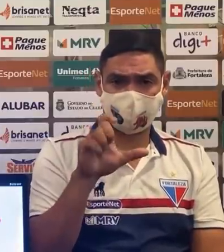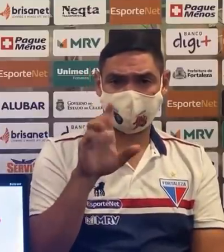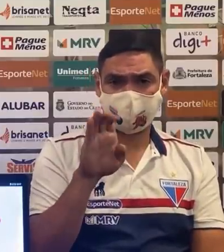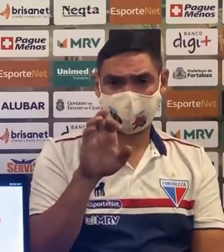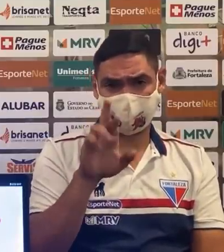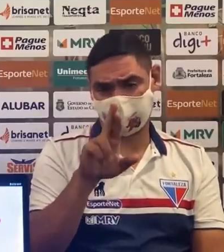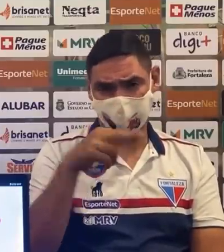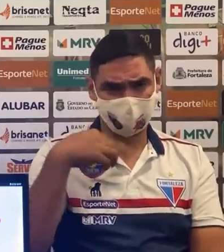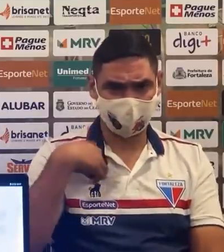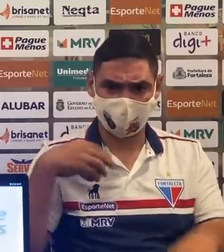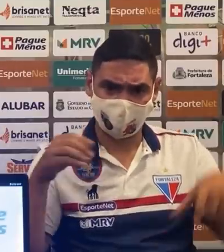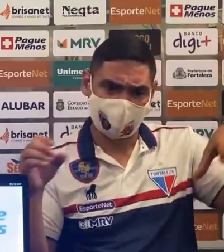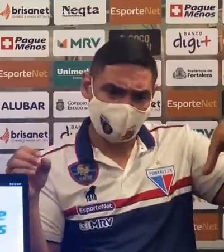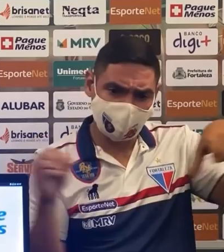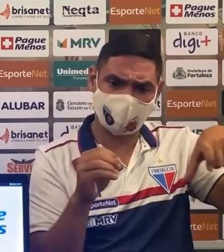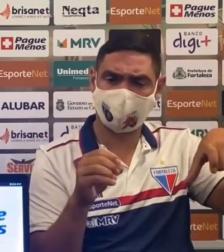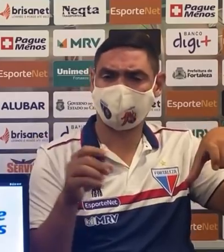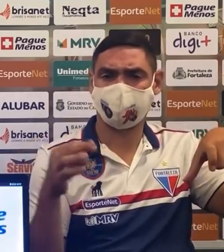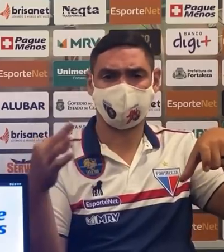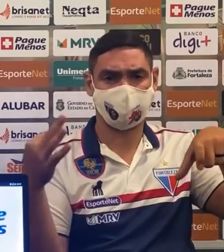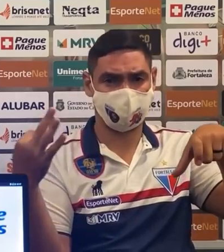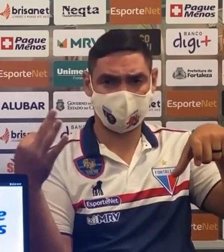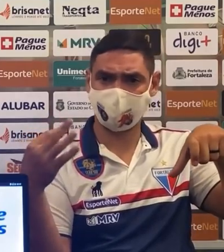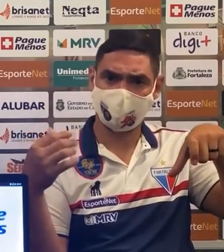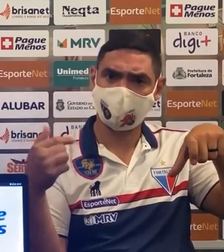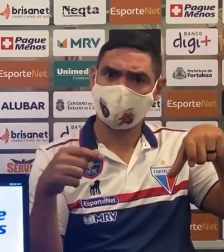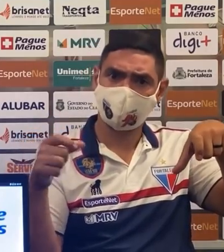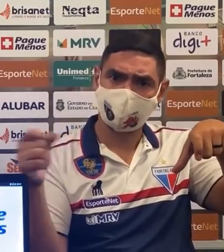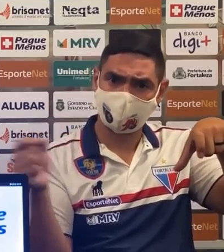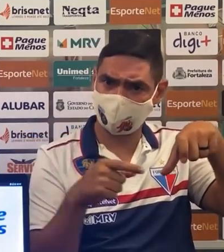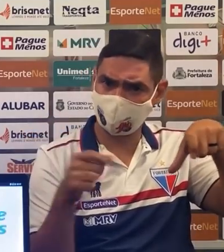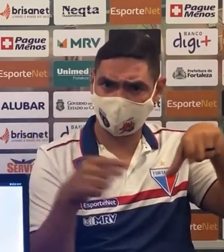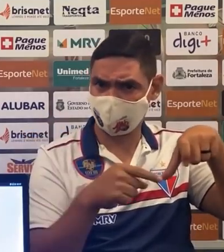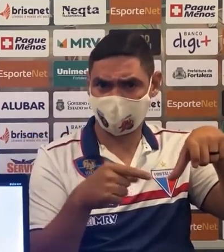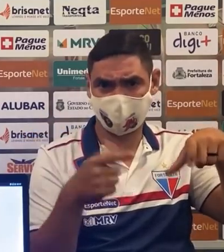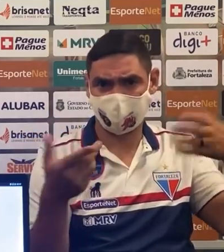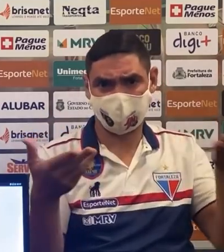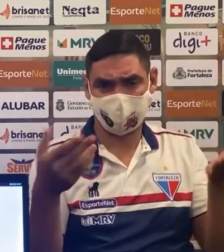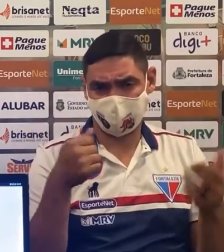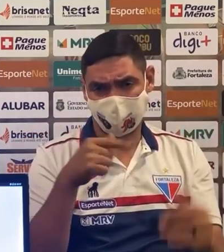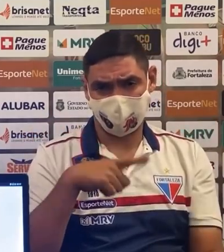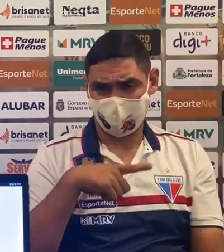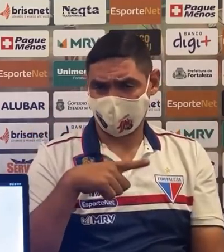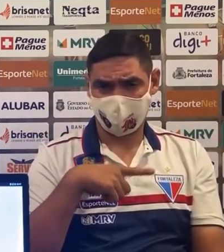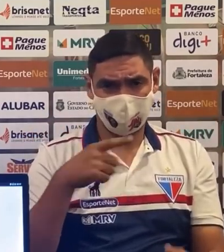acertar um chute da entrada da área, praticamente indefensável para o nosso goleiro. Daí em diante,